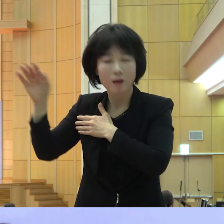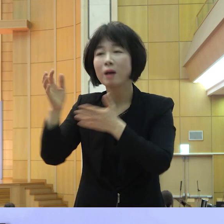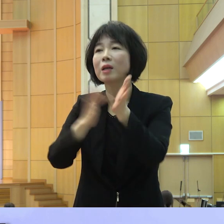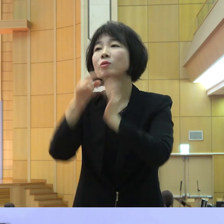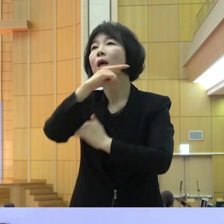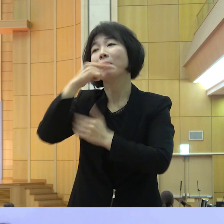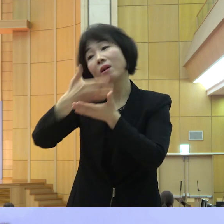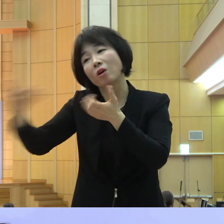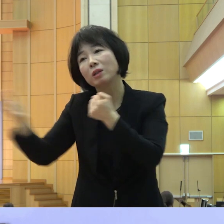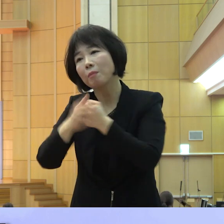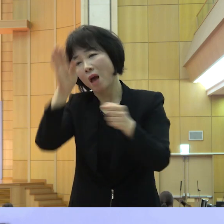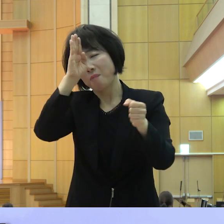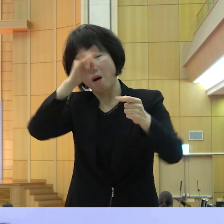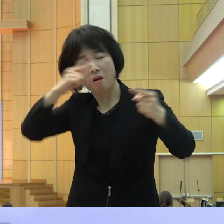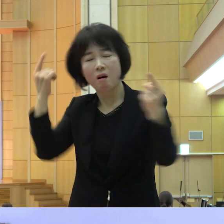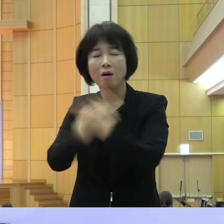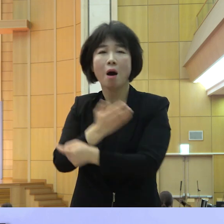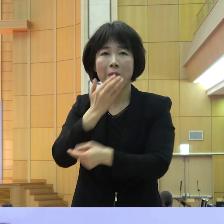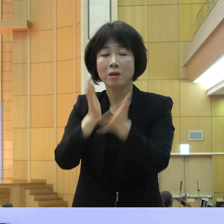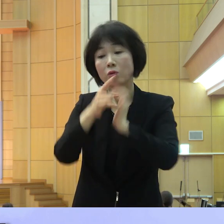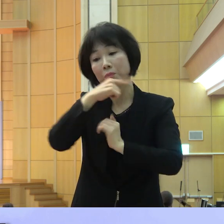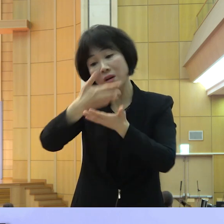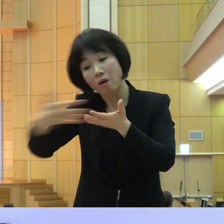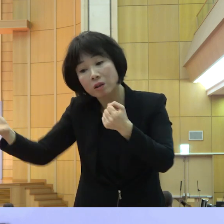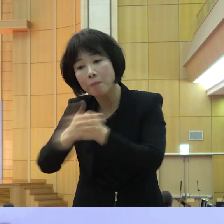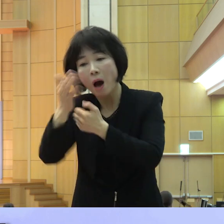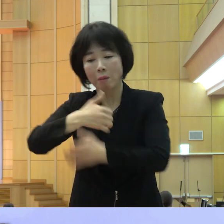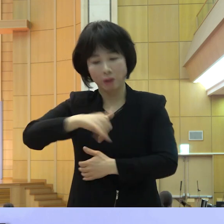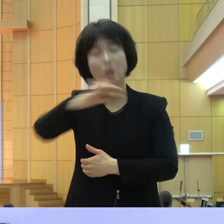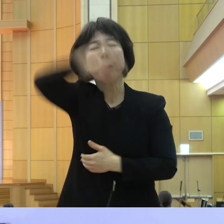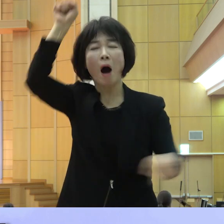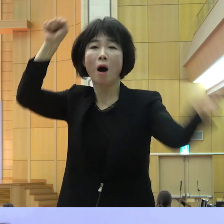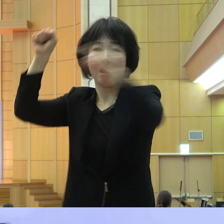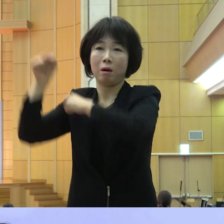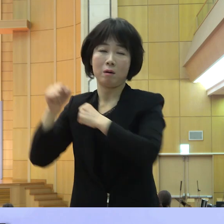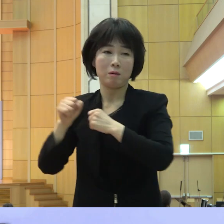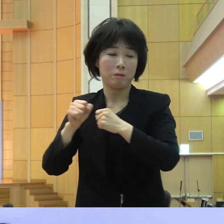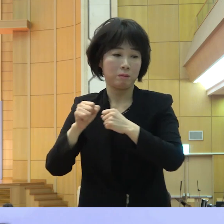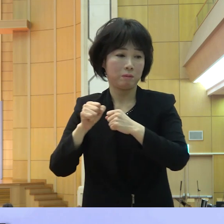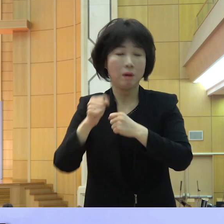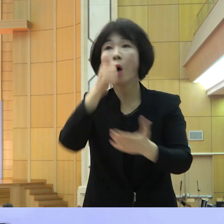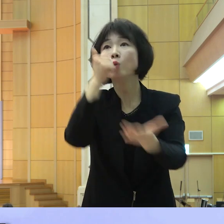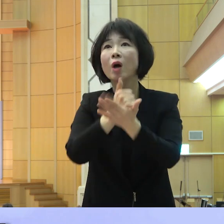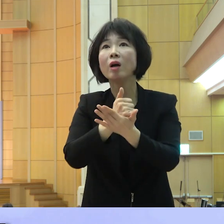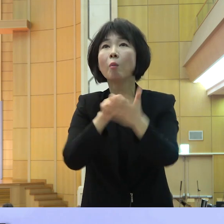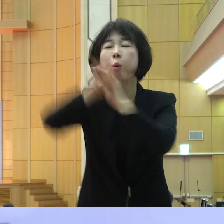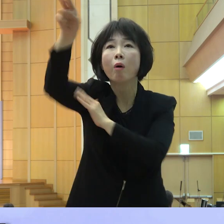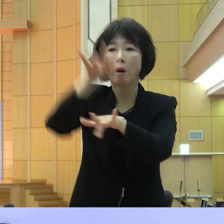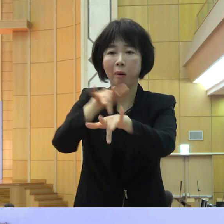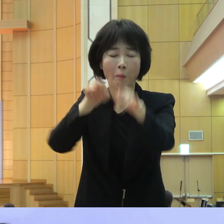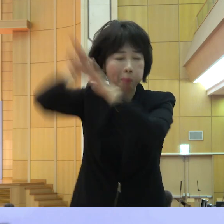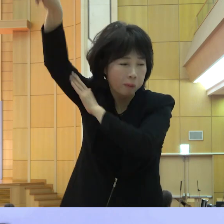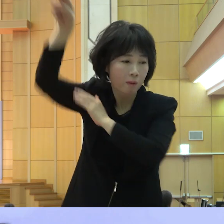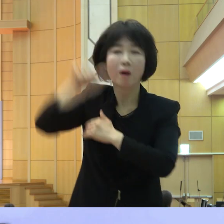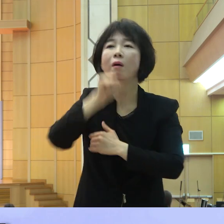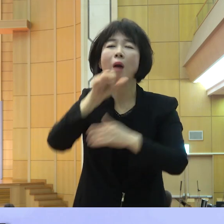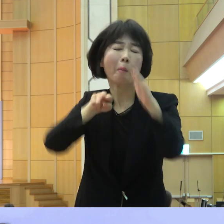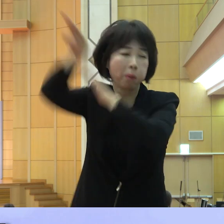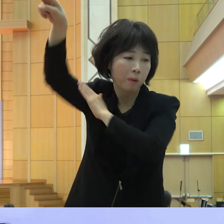다 청산했다는 것, 가난도 청산했다는 걸 믿는 대로 죄는 떠나가고 질병은 떠나고 가난은